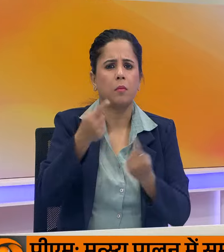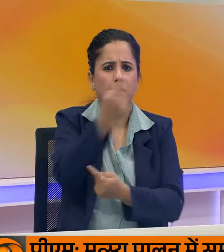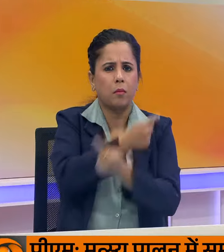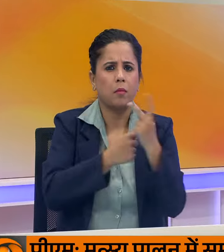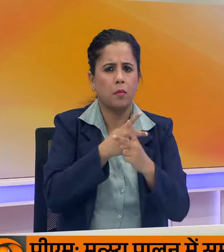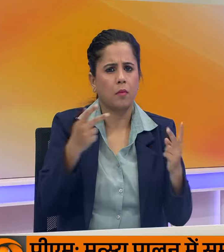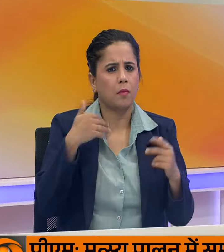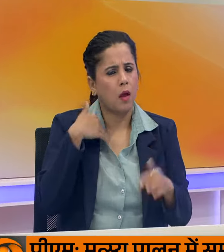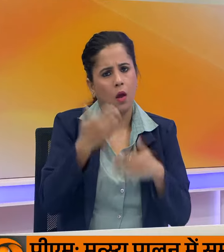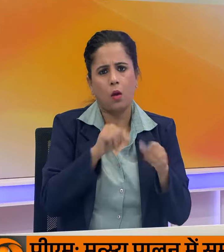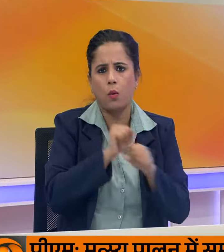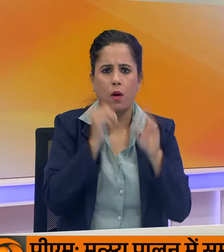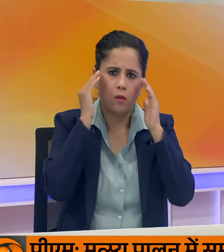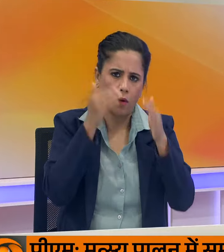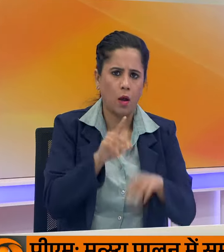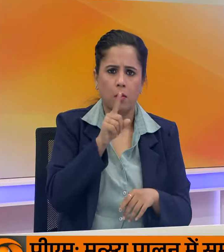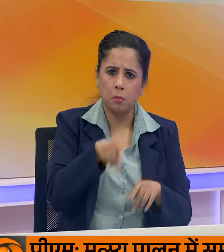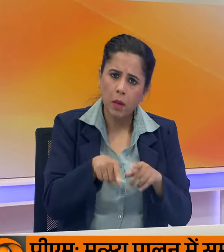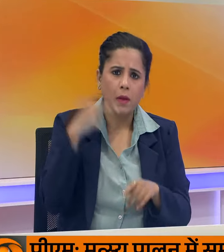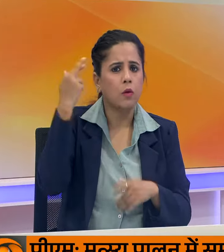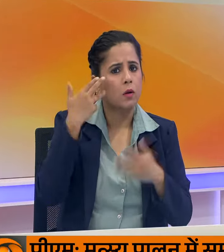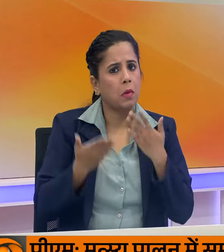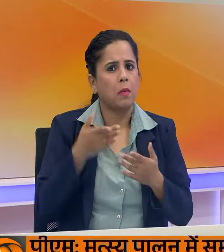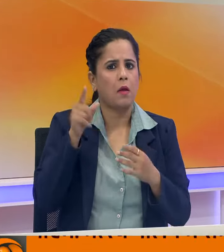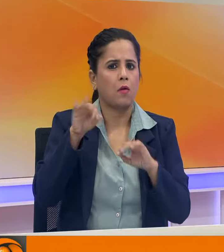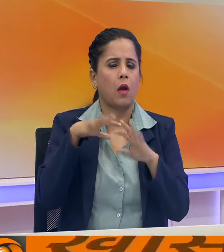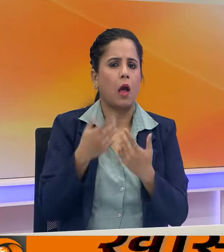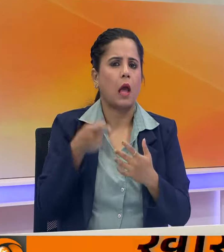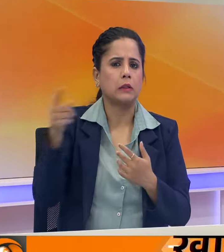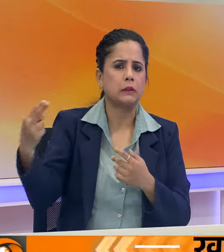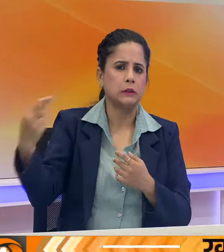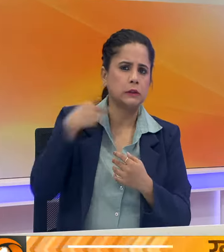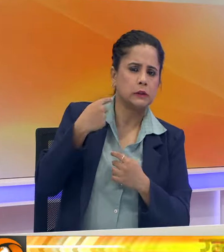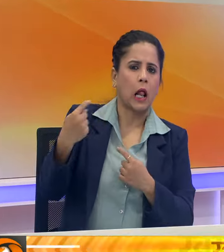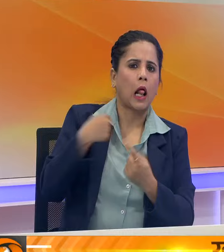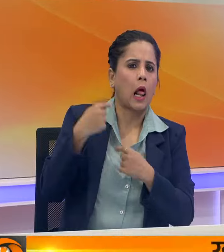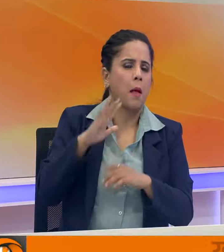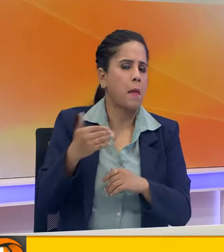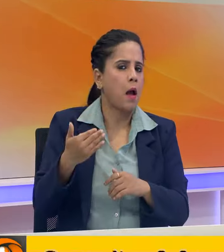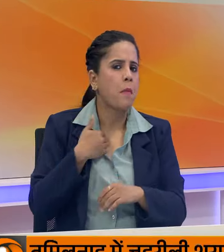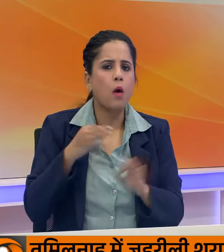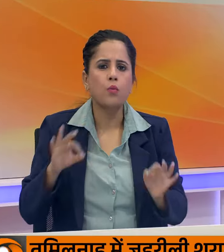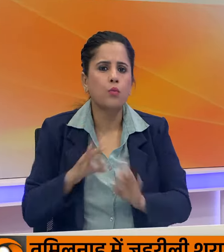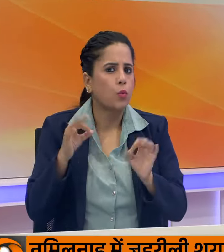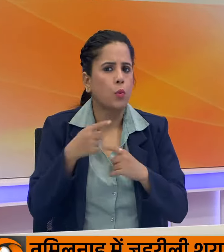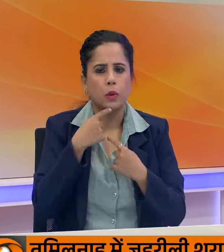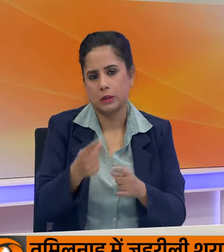राजनीति में सक्रिय है इसीलिए उनके परिवार को फसाया जा रहा